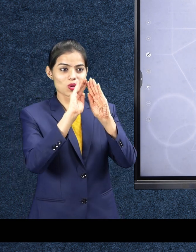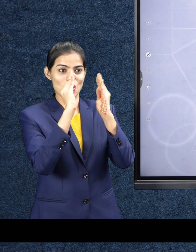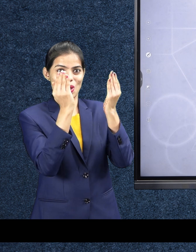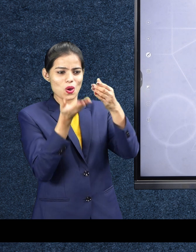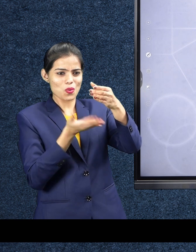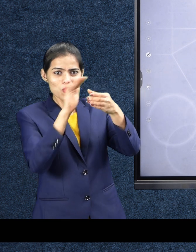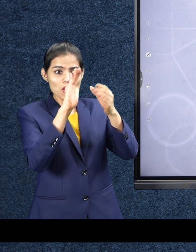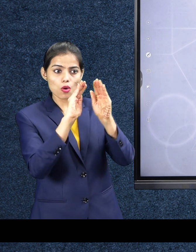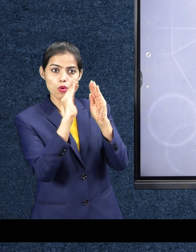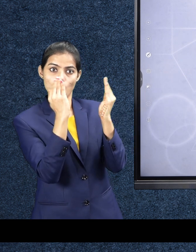ఉపరితల ప్రదేశం,